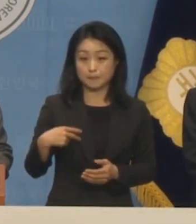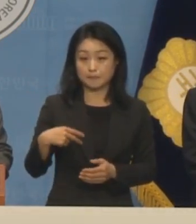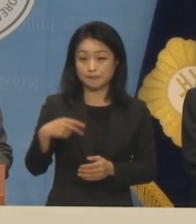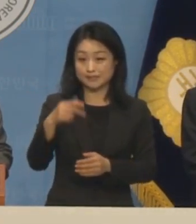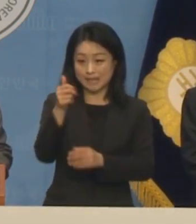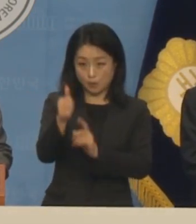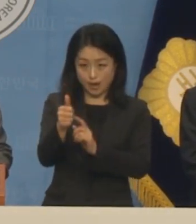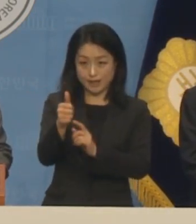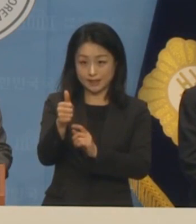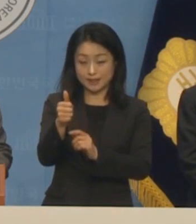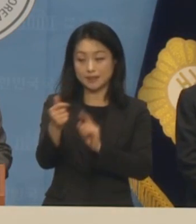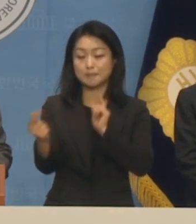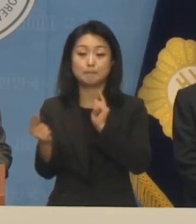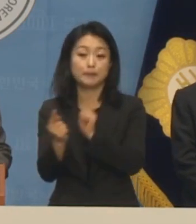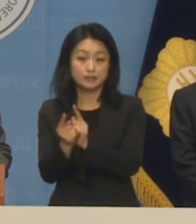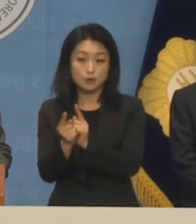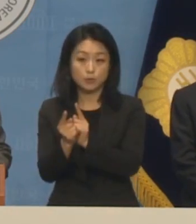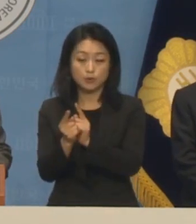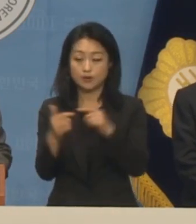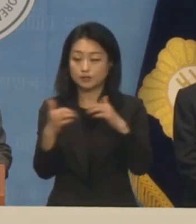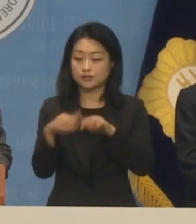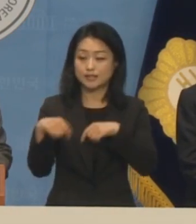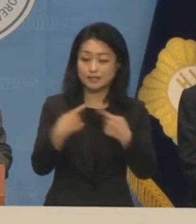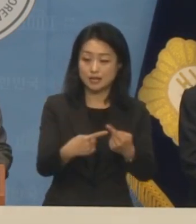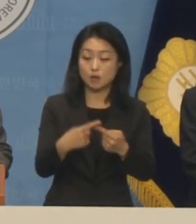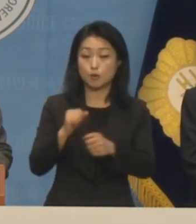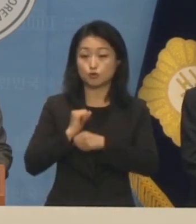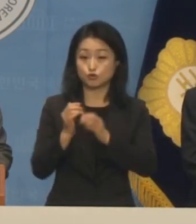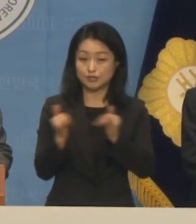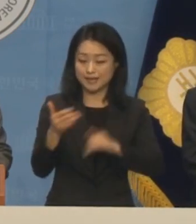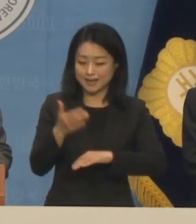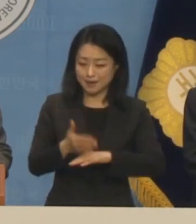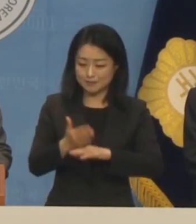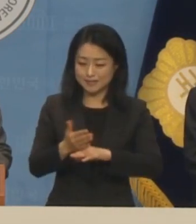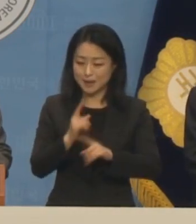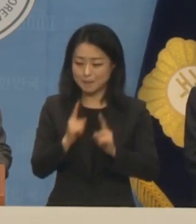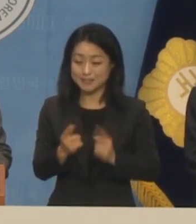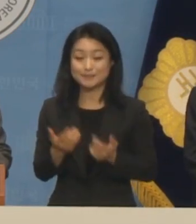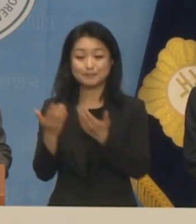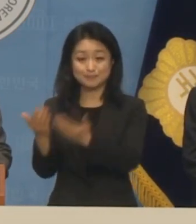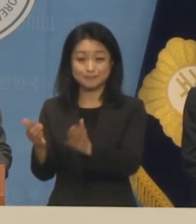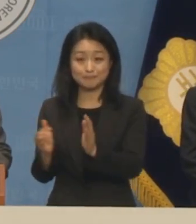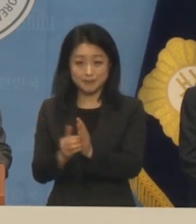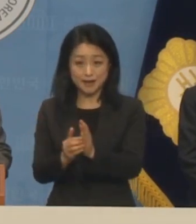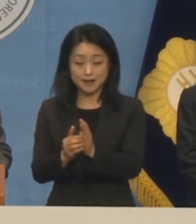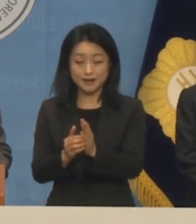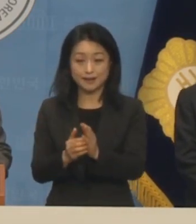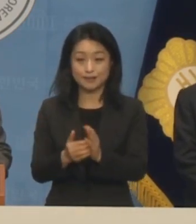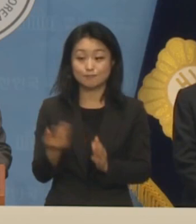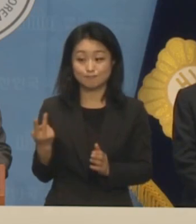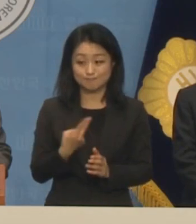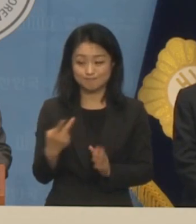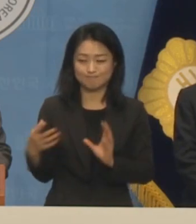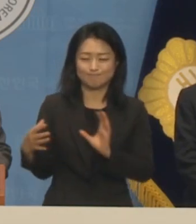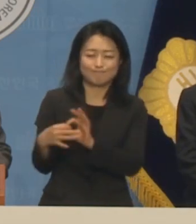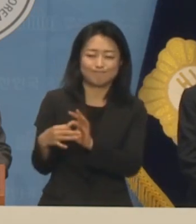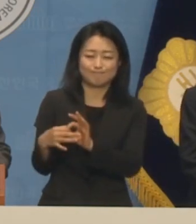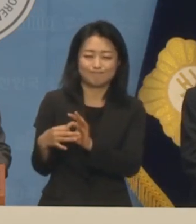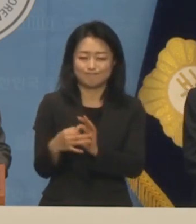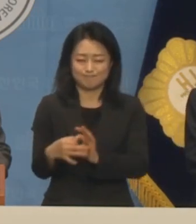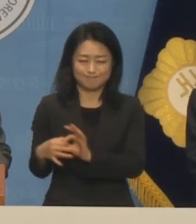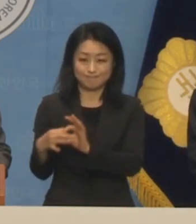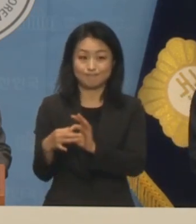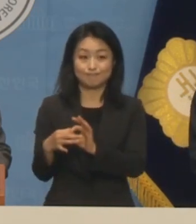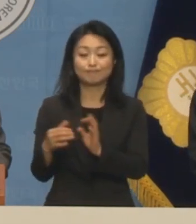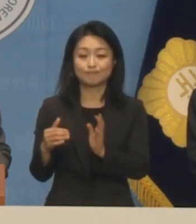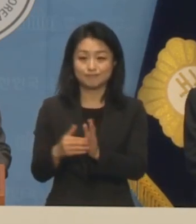한미연합사령관을 비롯한 참전 용사들에게 감사의 말씀을 전하고 관계를 돈독히